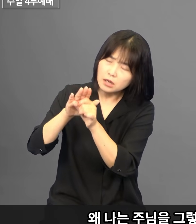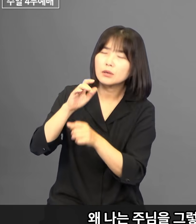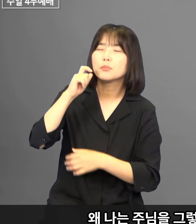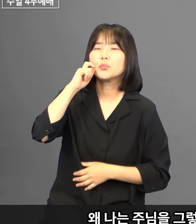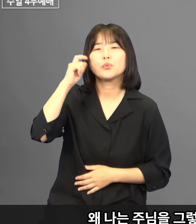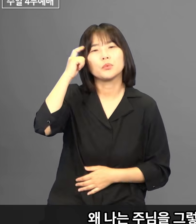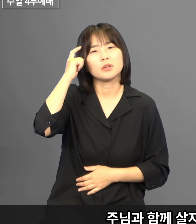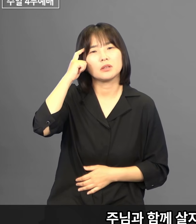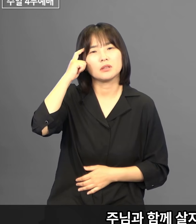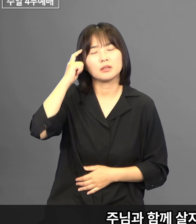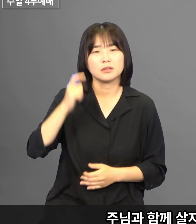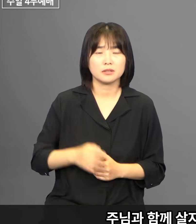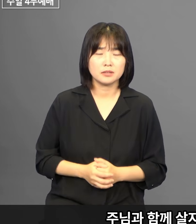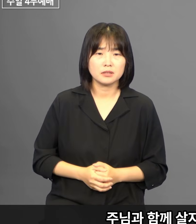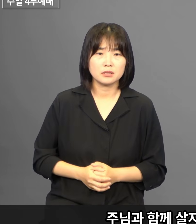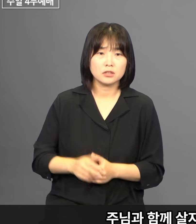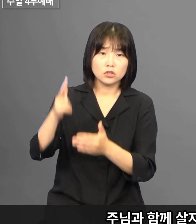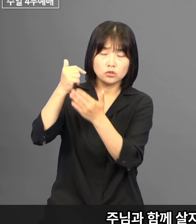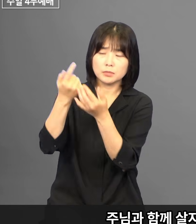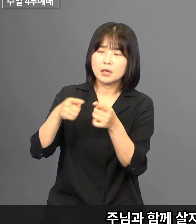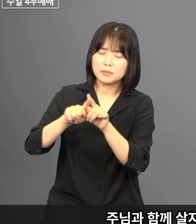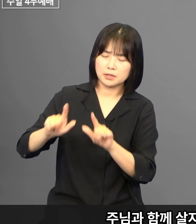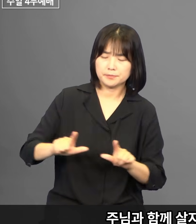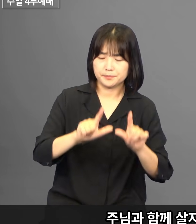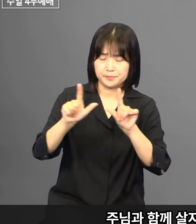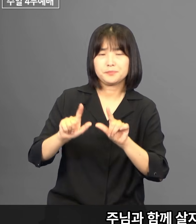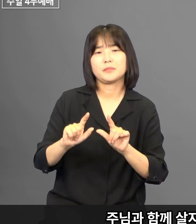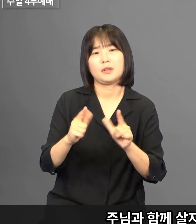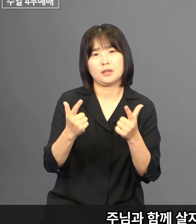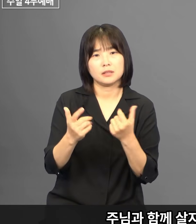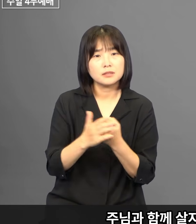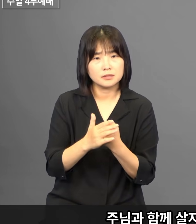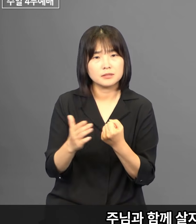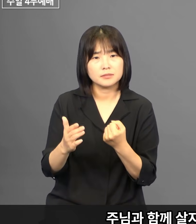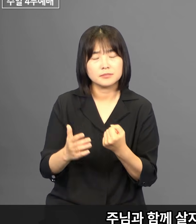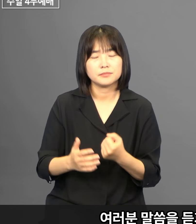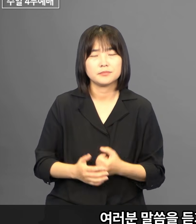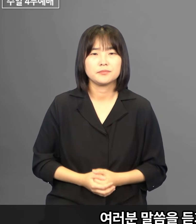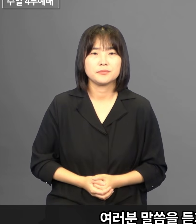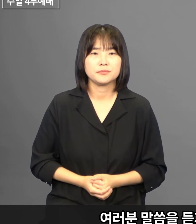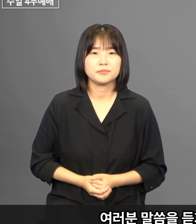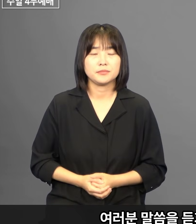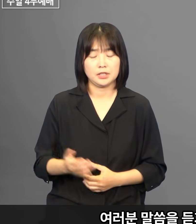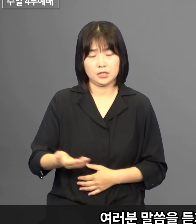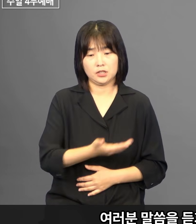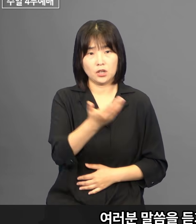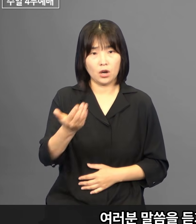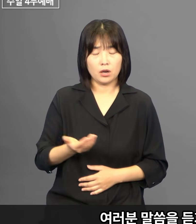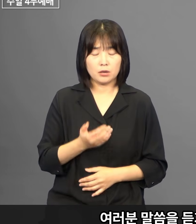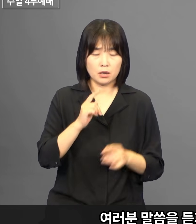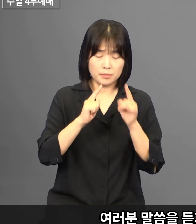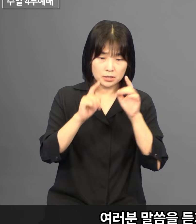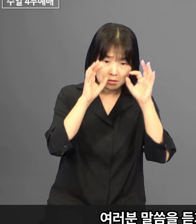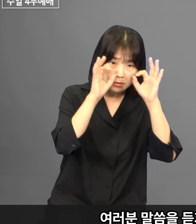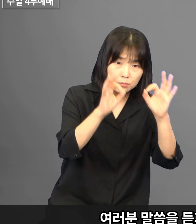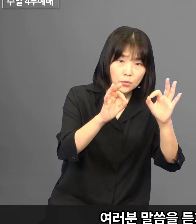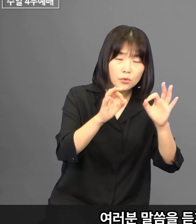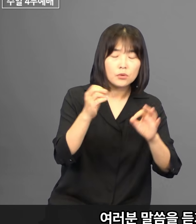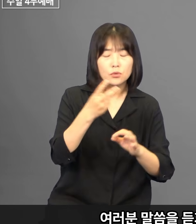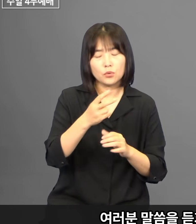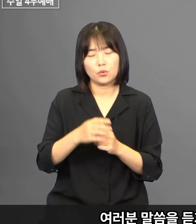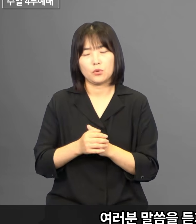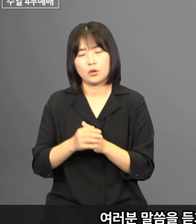걸까요? 주님과 함께 살지 않기 때문에 그렇습니다. 여러분, 말씀을 듣거나 또는